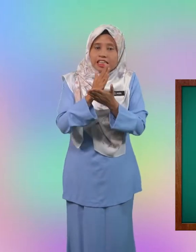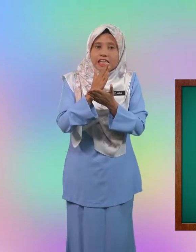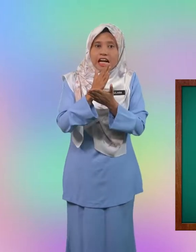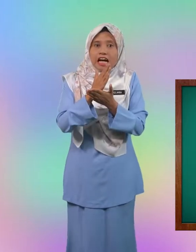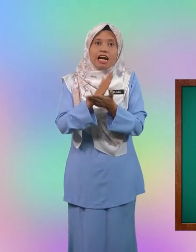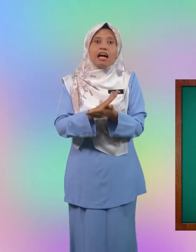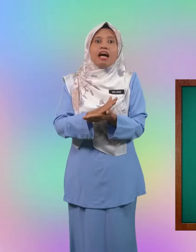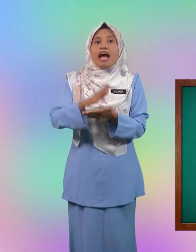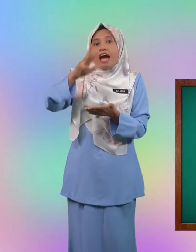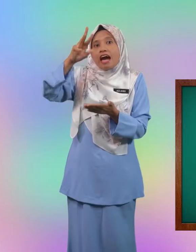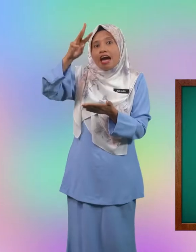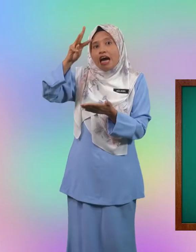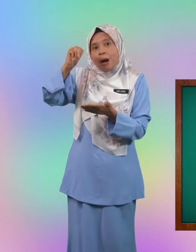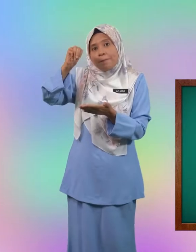M